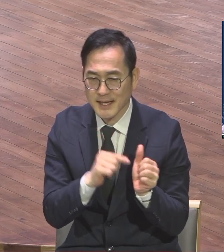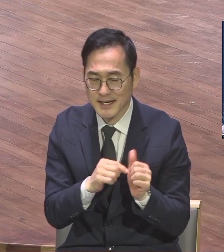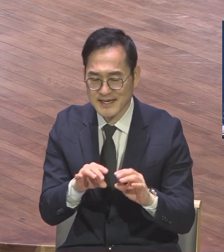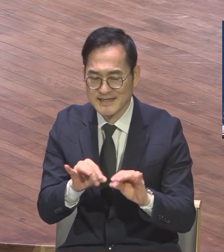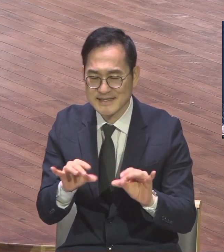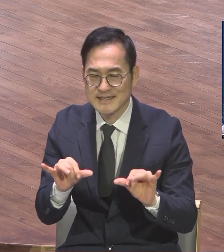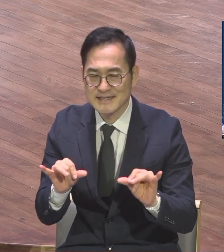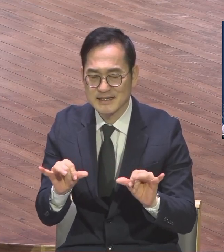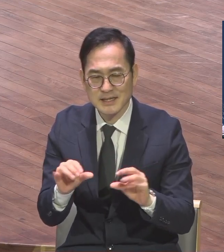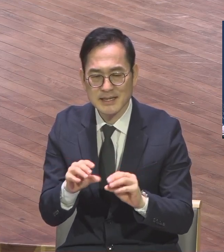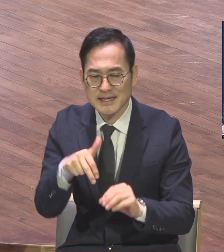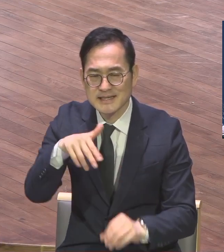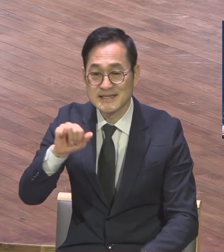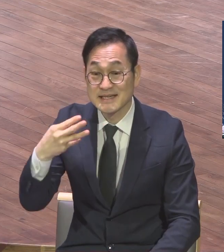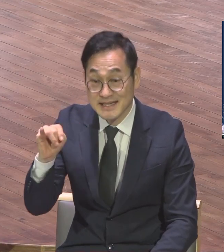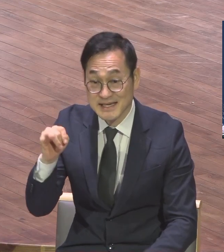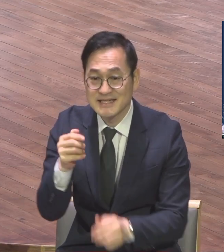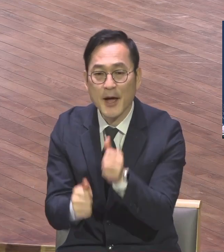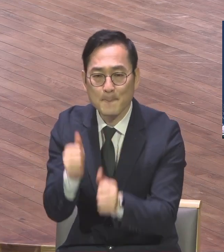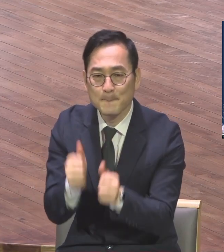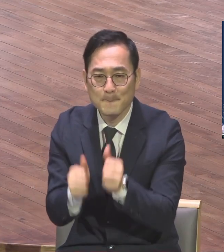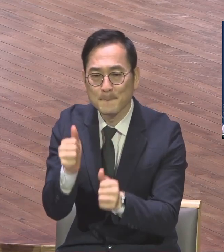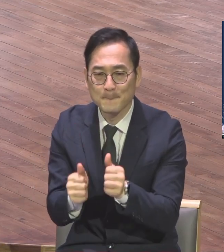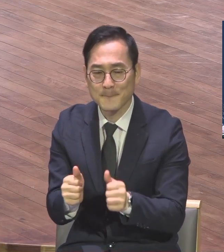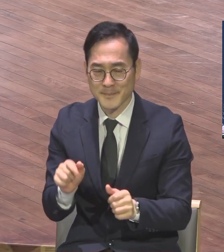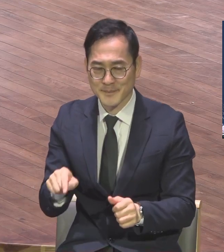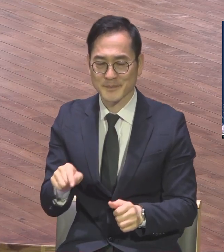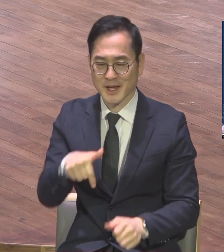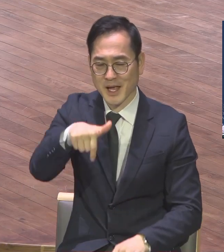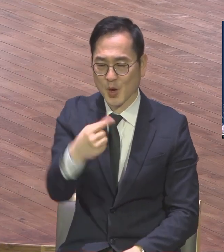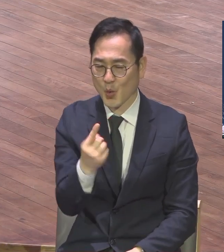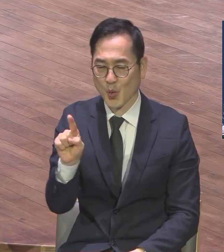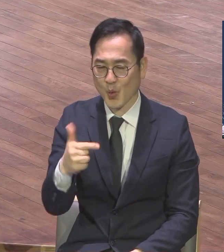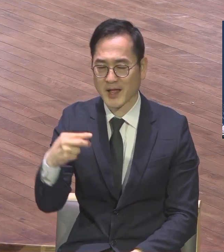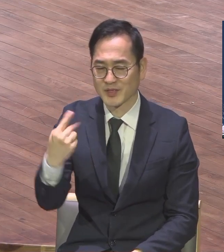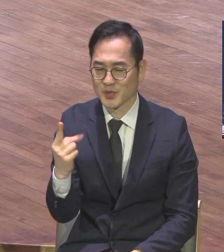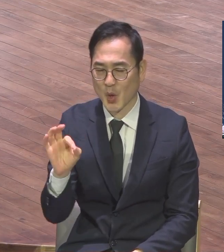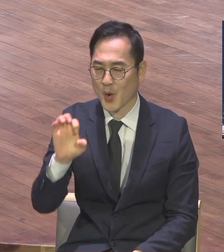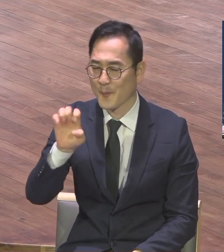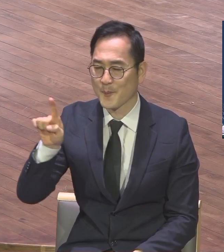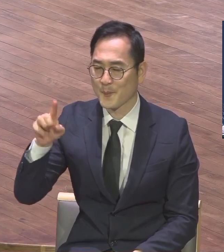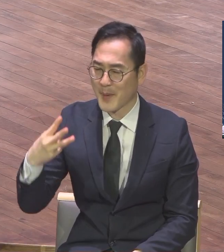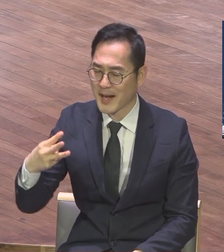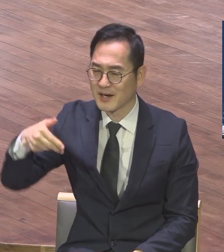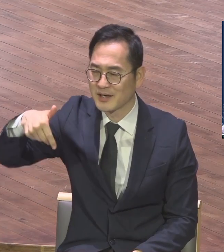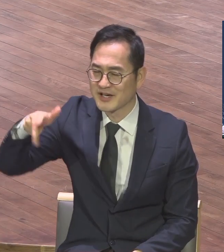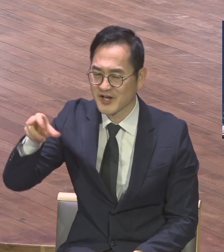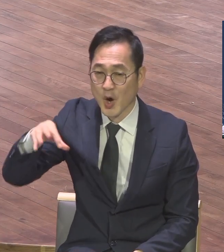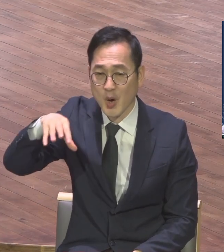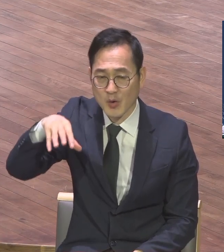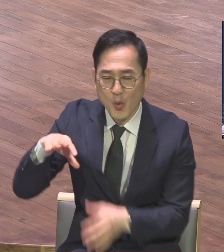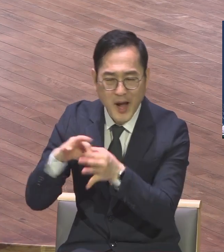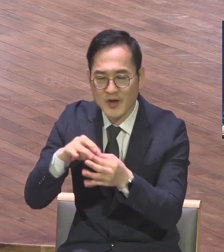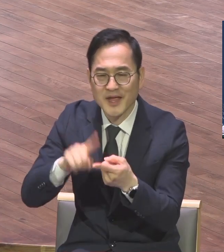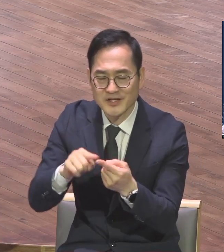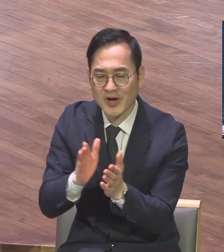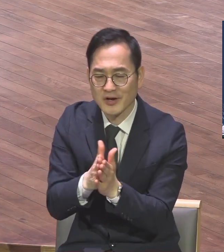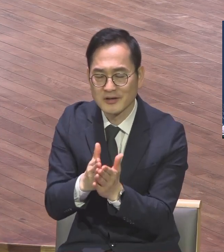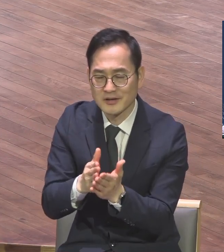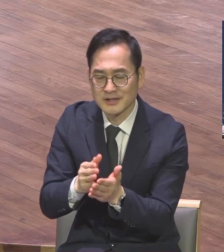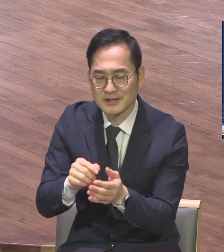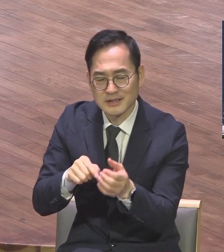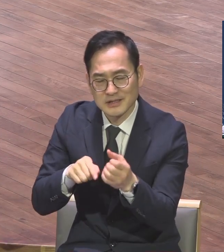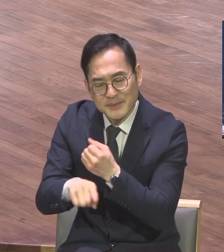지리시험을 치르는데 관동팔경에 대해서 쓰라. 그때 이 학생이 뭐라고 대답하는가 하면은